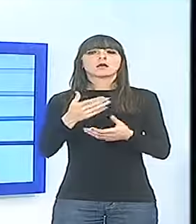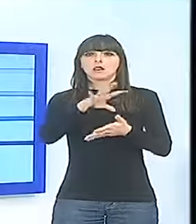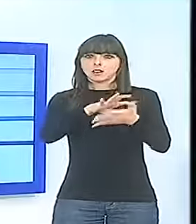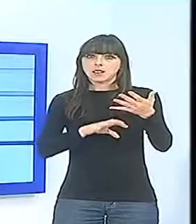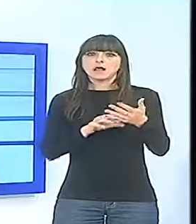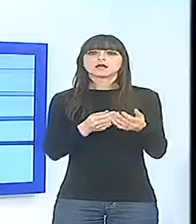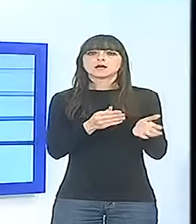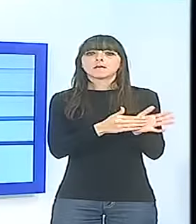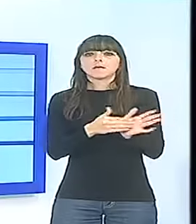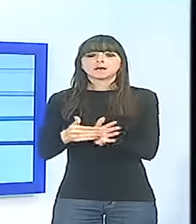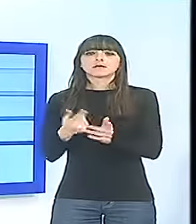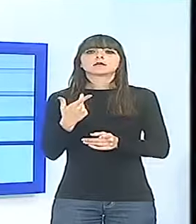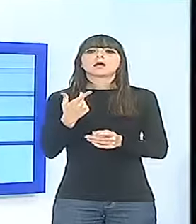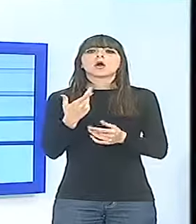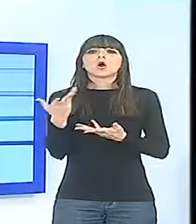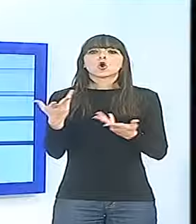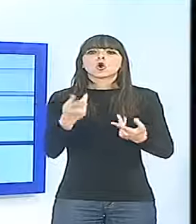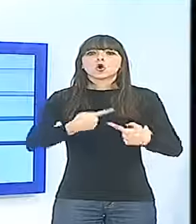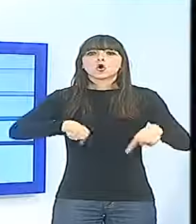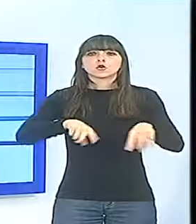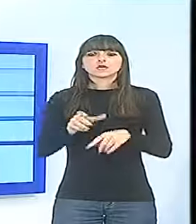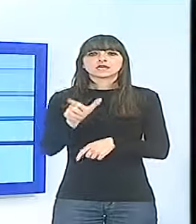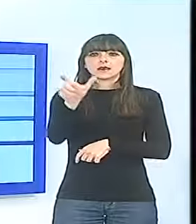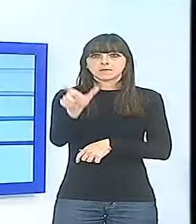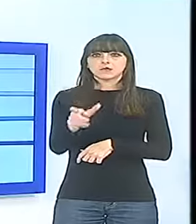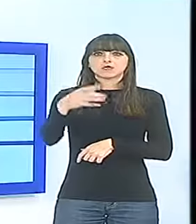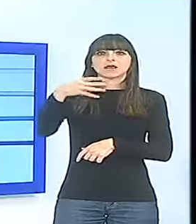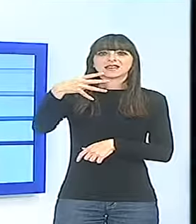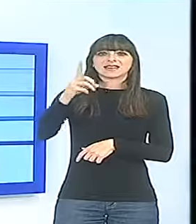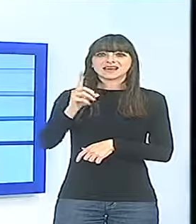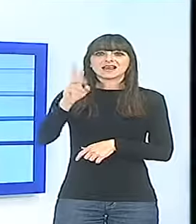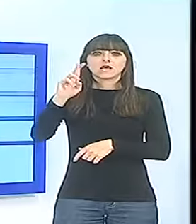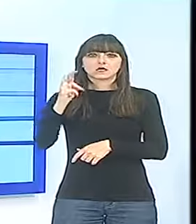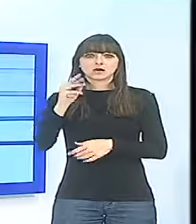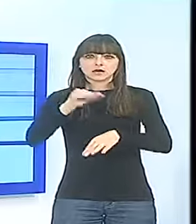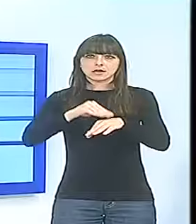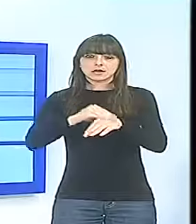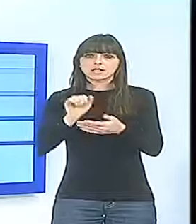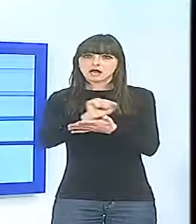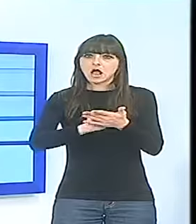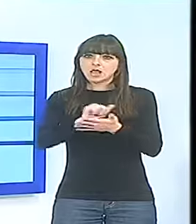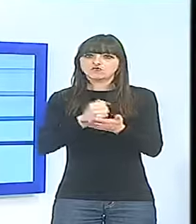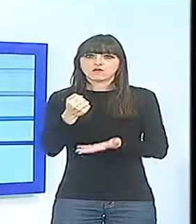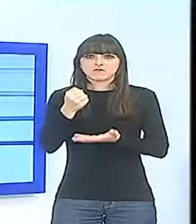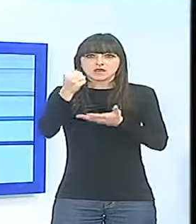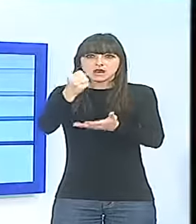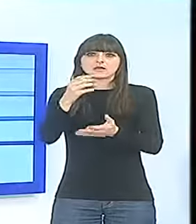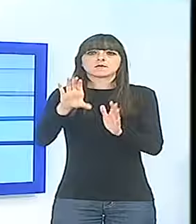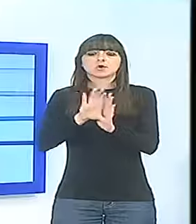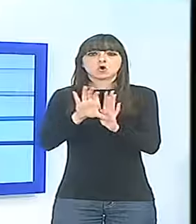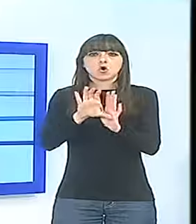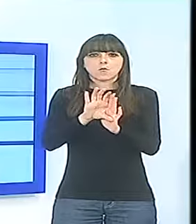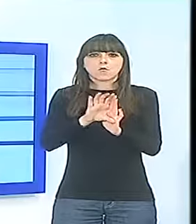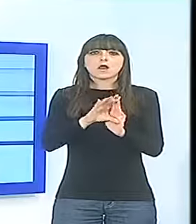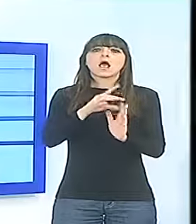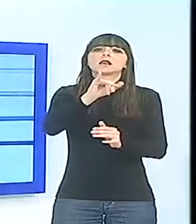dalla consigliera del Movimento 5 Stelle, Daniela Rosellini, che chiedeva di cancellare i finanziamenti comunali destinati alla Scuola